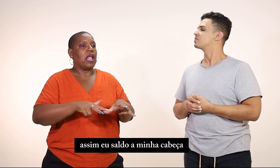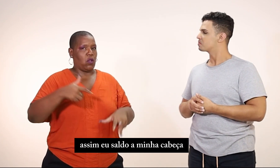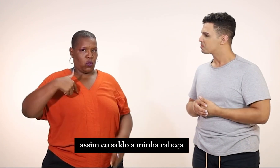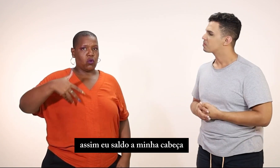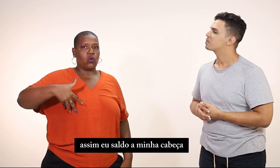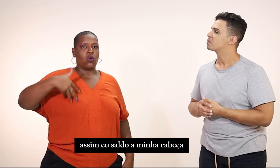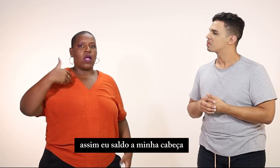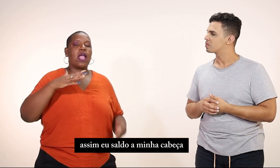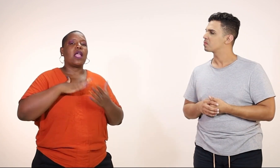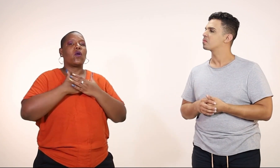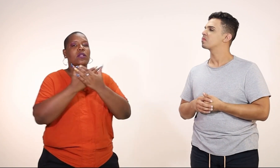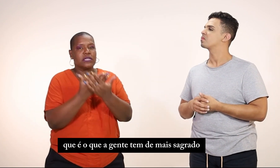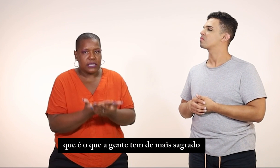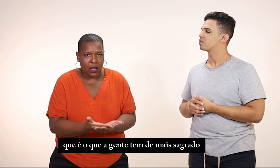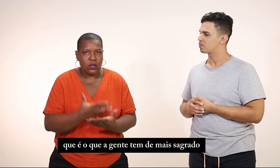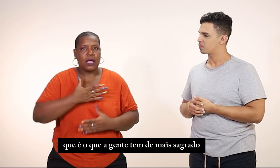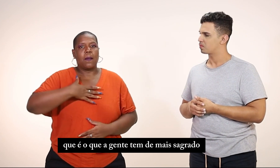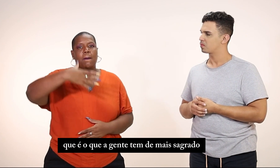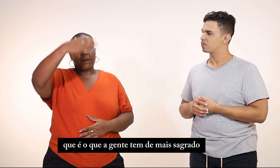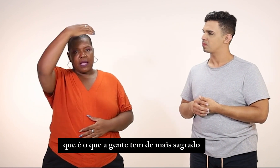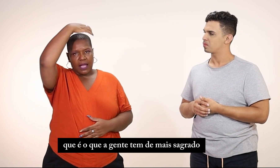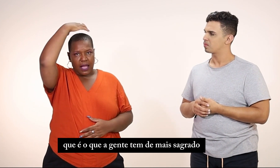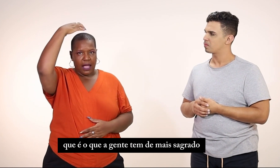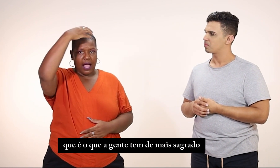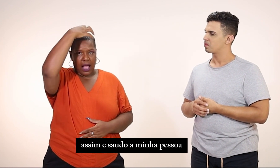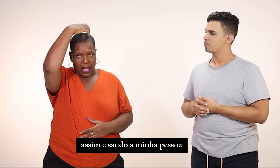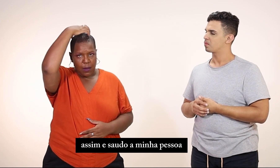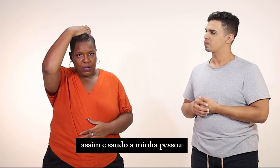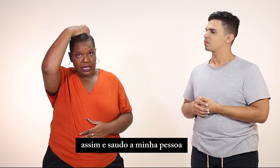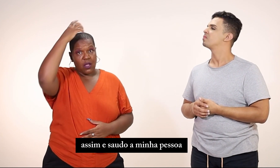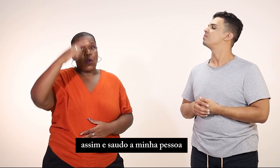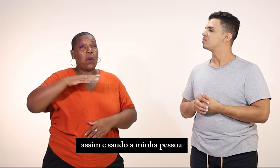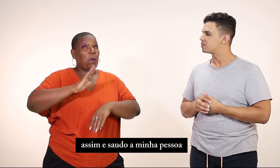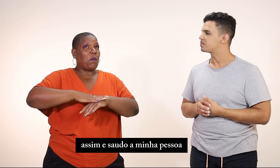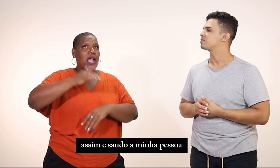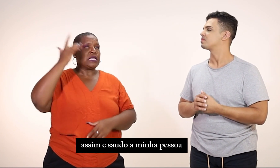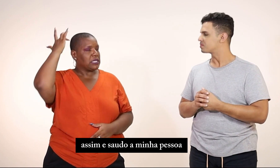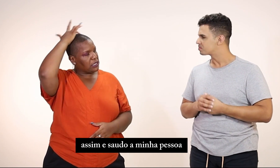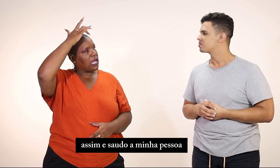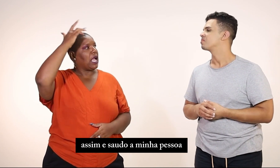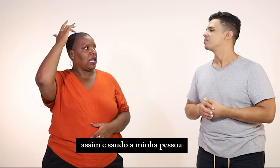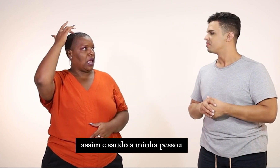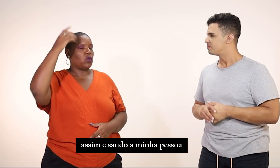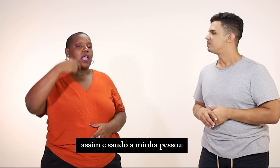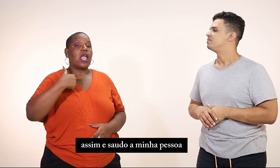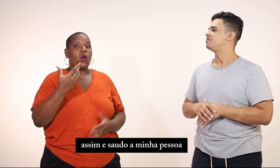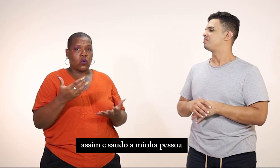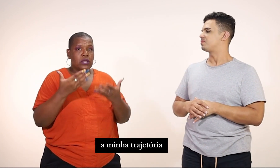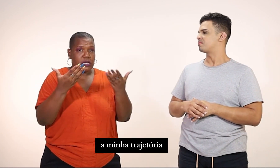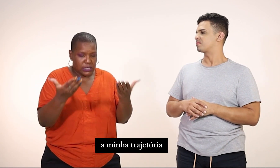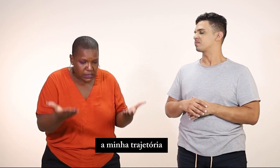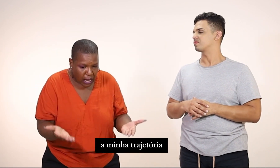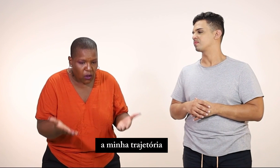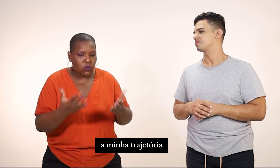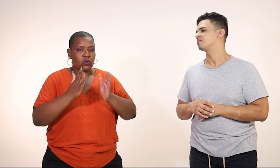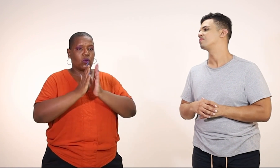minha cabeça, que é o que a gente tem de mais sagrado, assim. E saldo a minha pessoa, a minha trajetória,